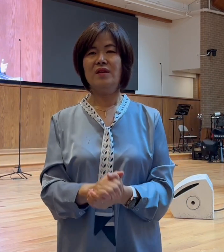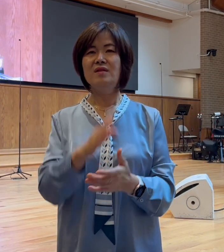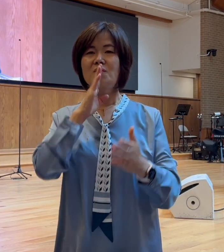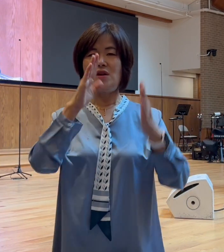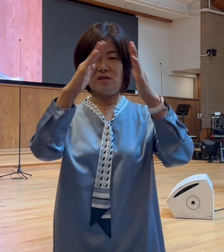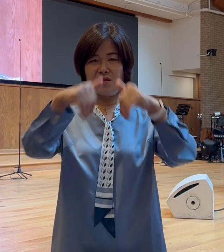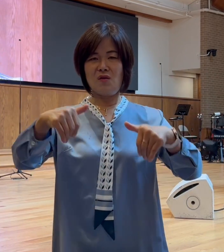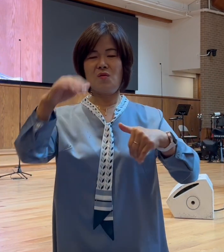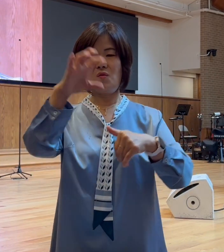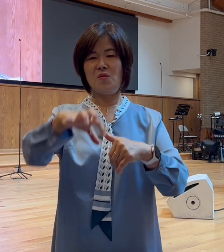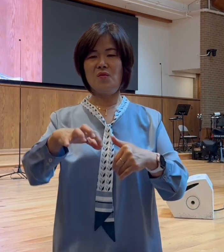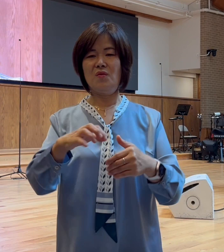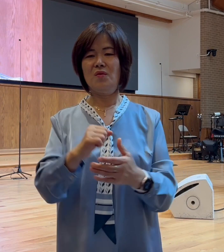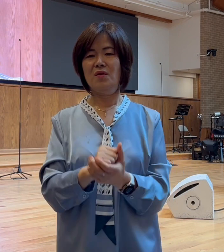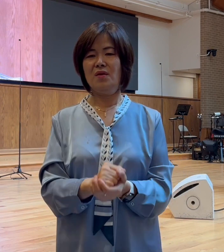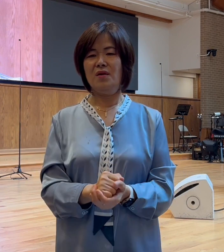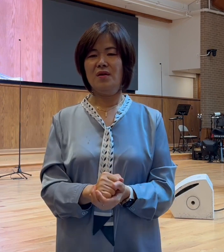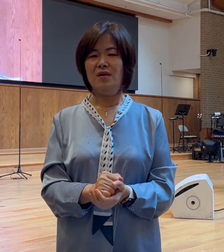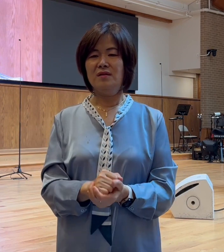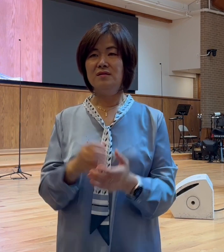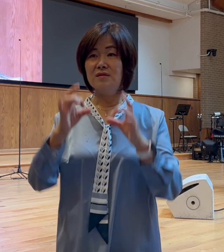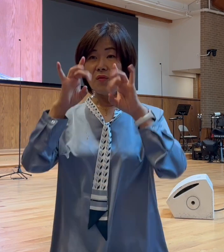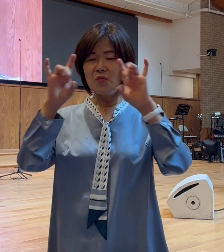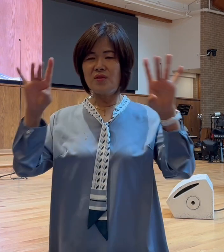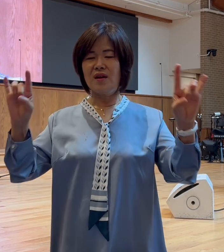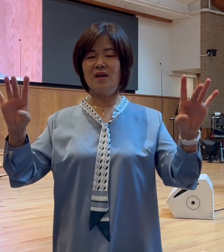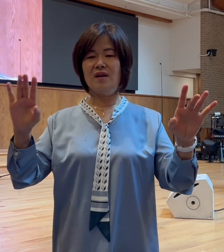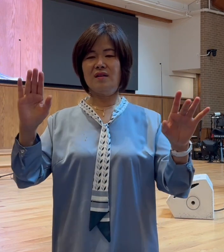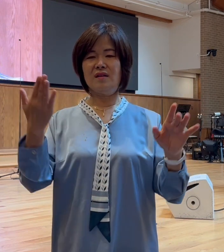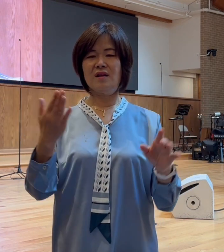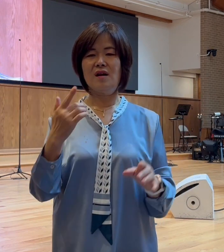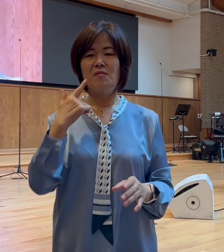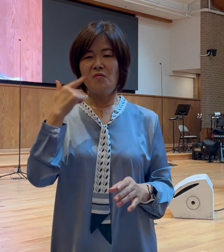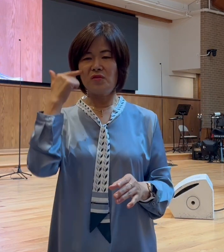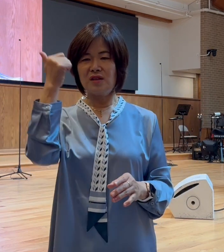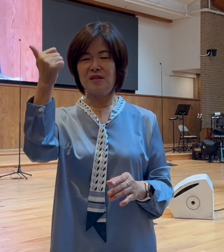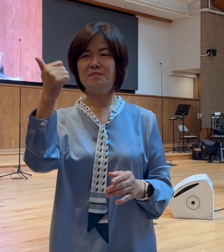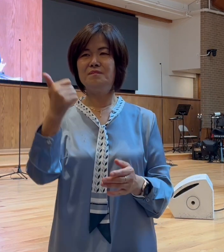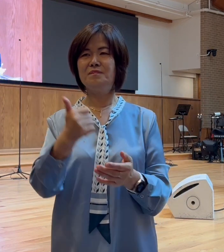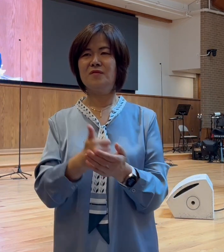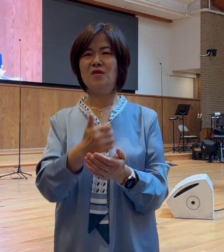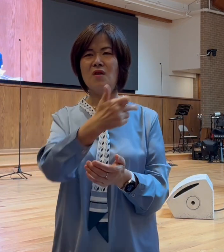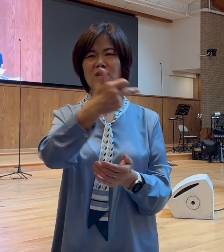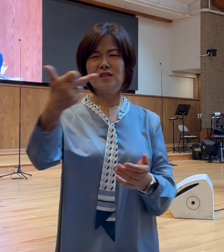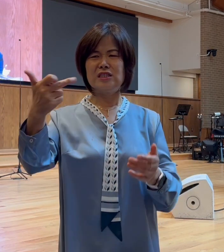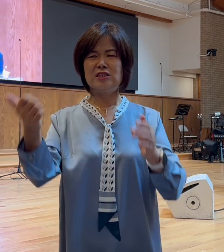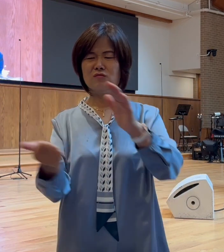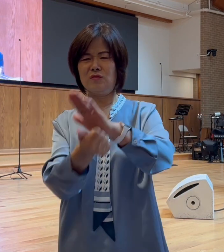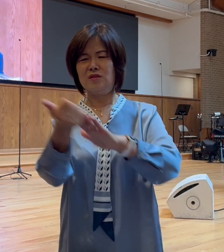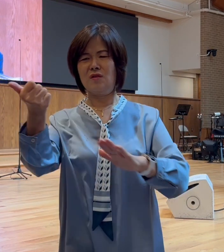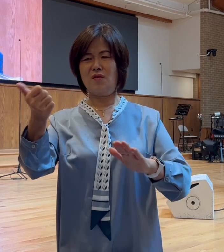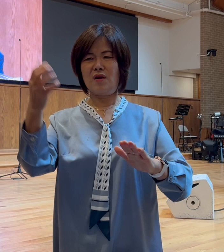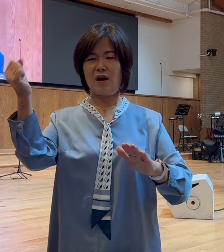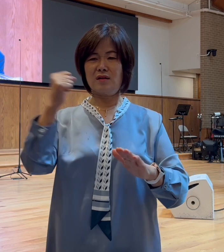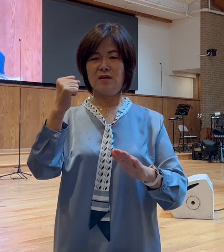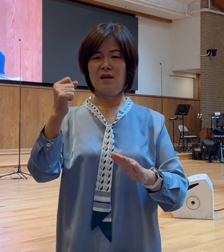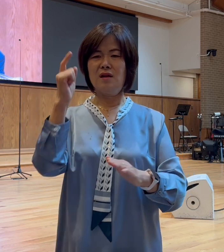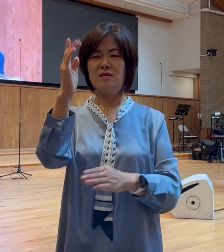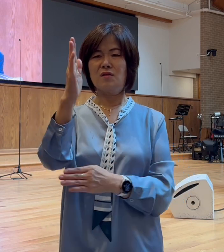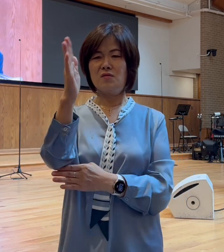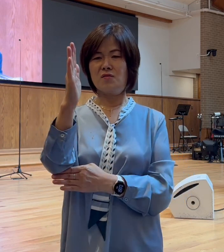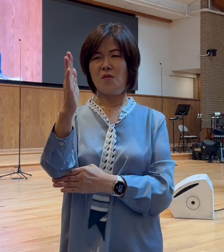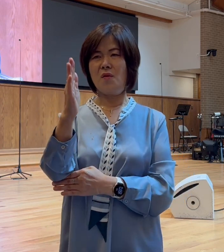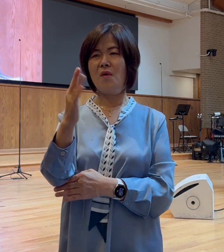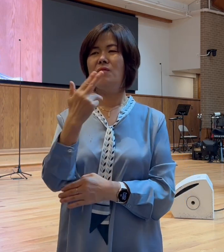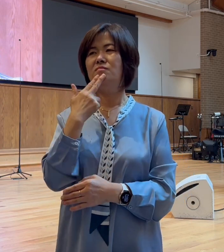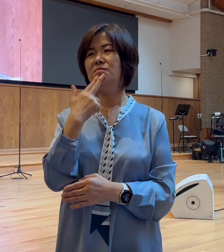철거민촌 천막교회에 뭐 전도사니까 목사님도 뭐 큰 꿈을, 비전을 갖자, 이런 설교 거의 안 하셨던